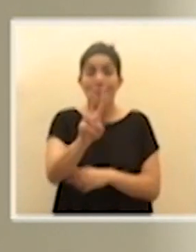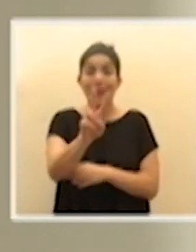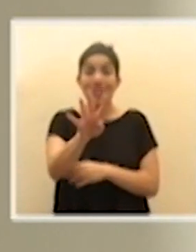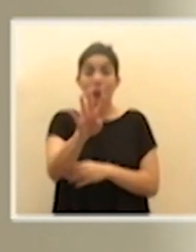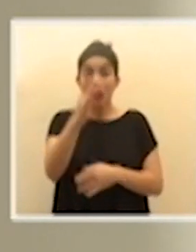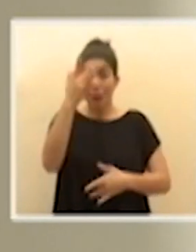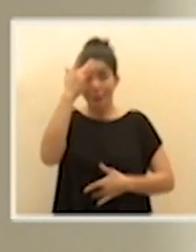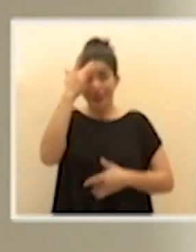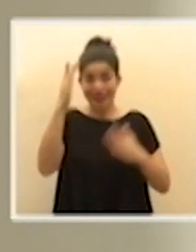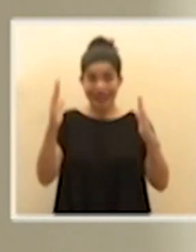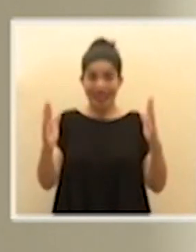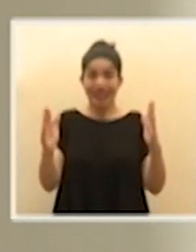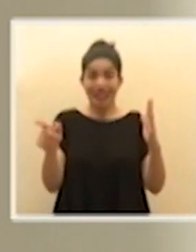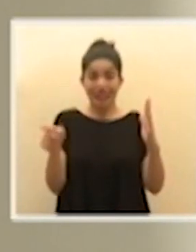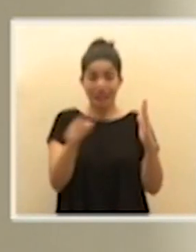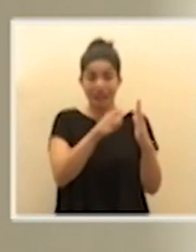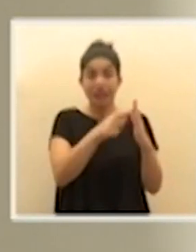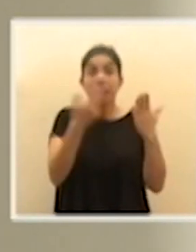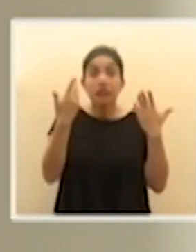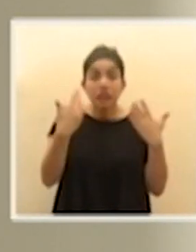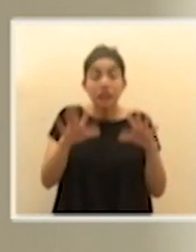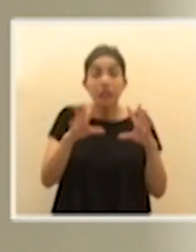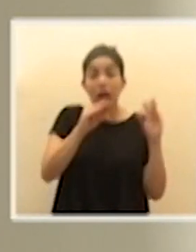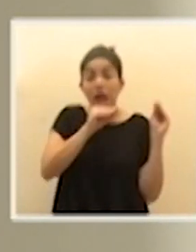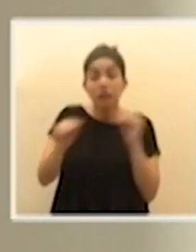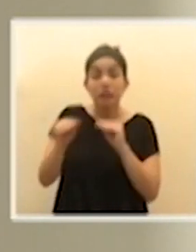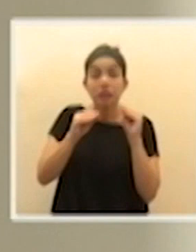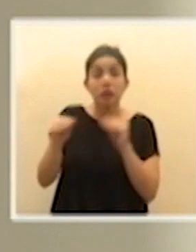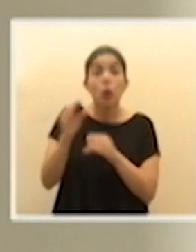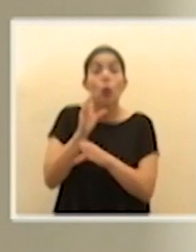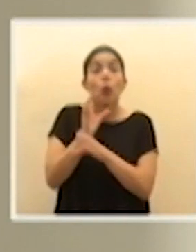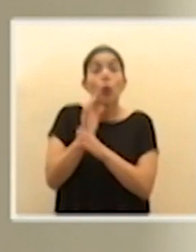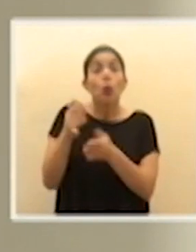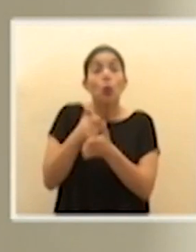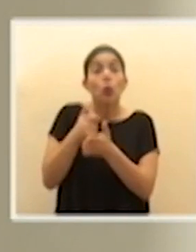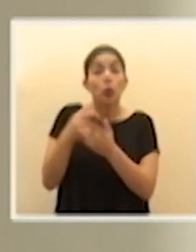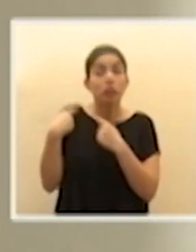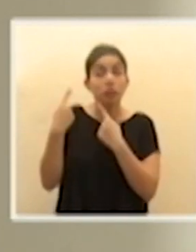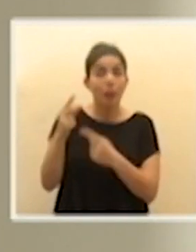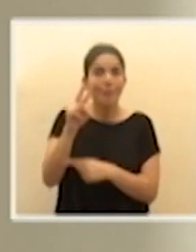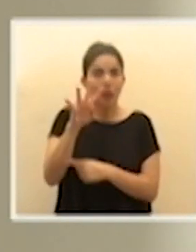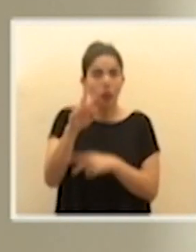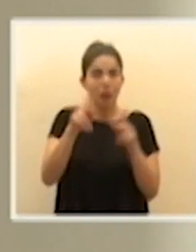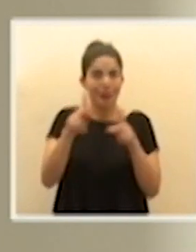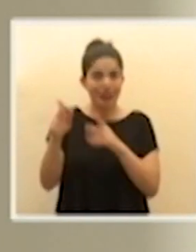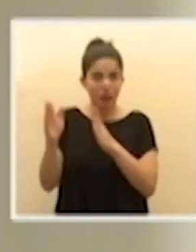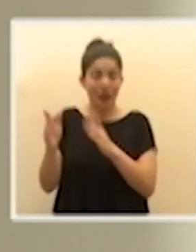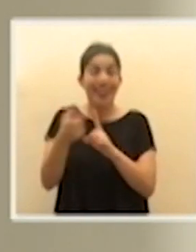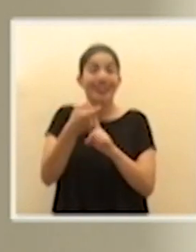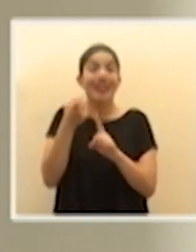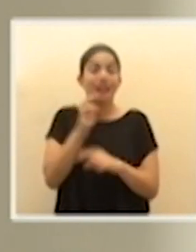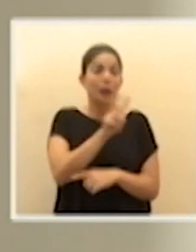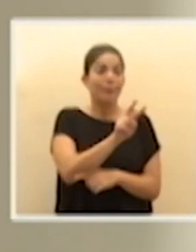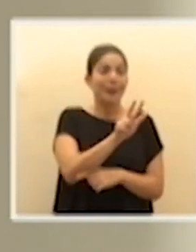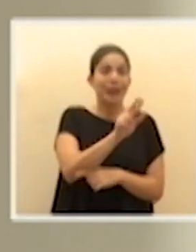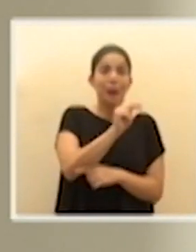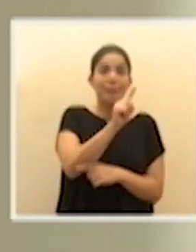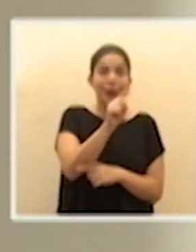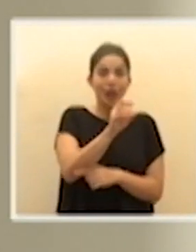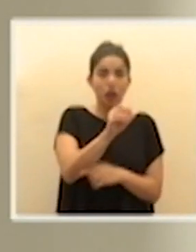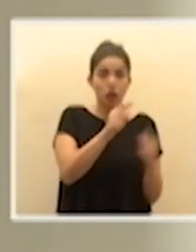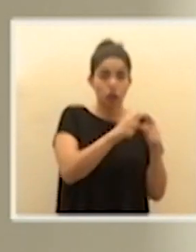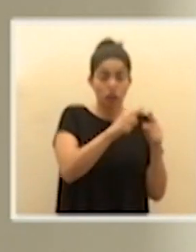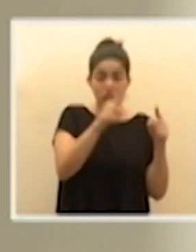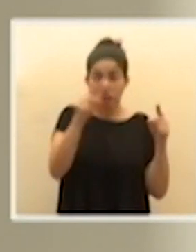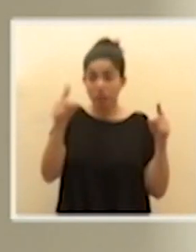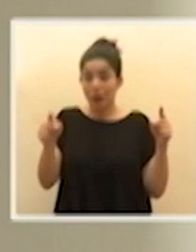24 pacientes que han ingresado a las unidades de cuidados intensivos de la Caja entre el 23 de marzo